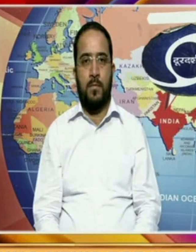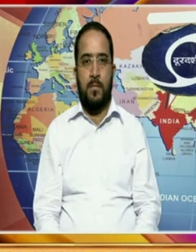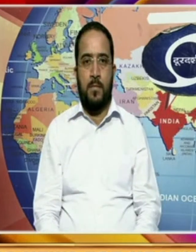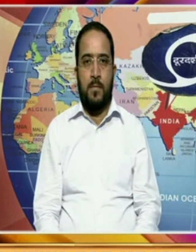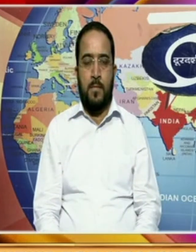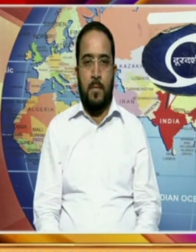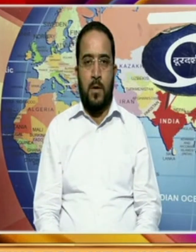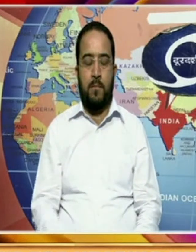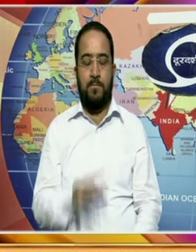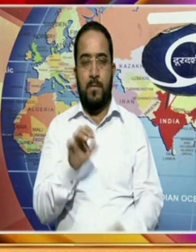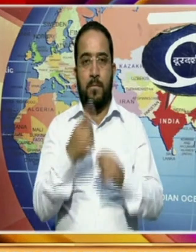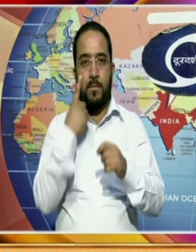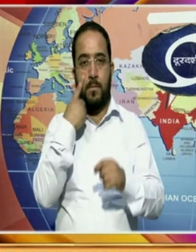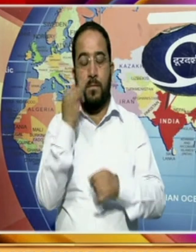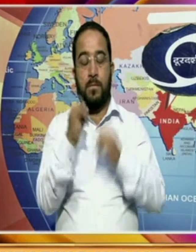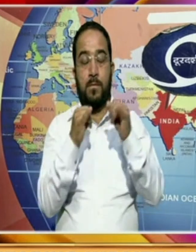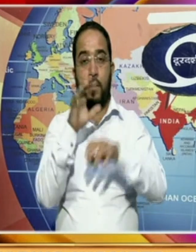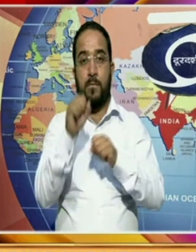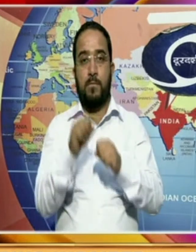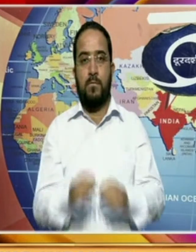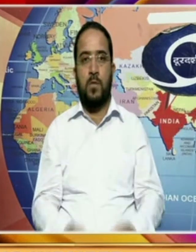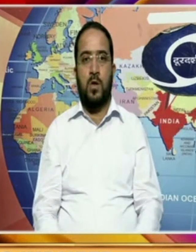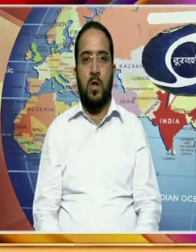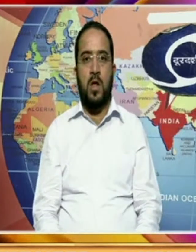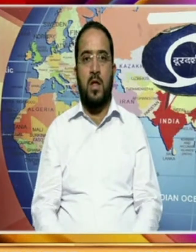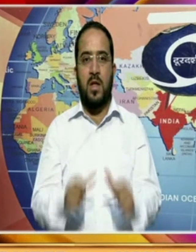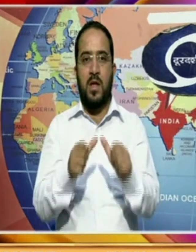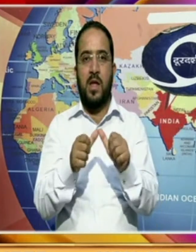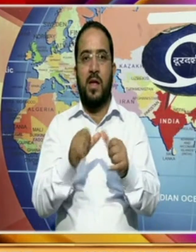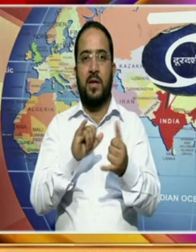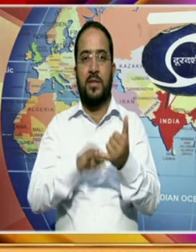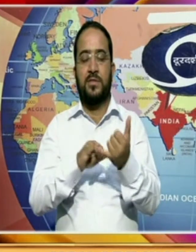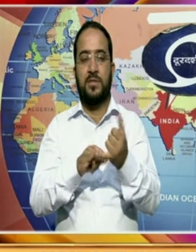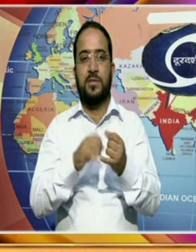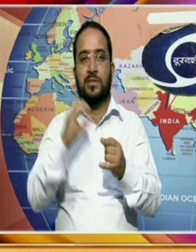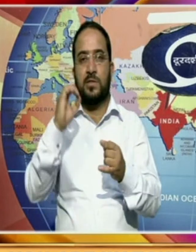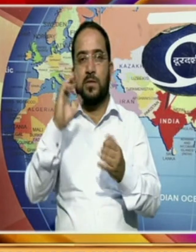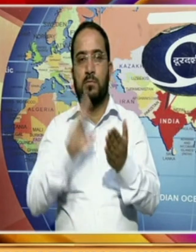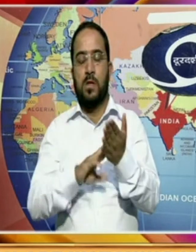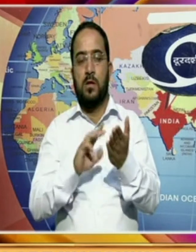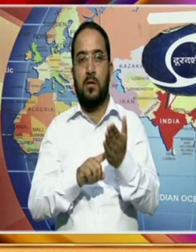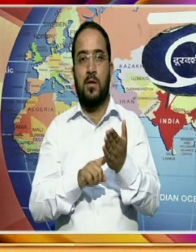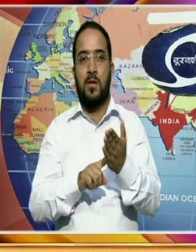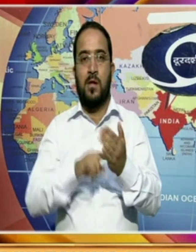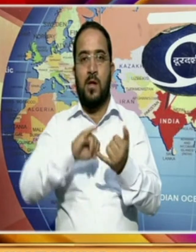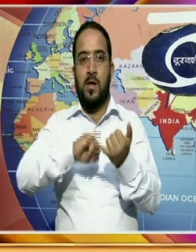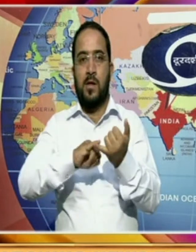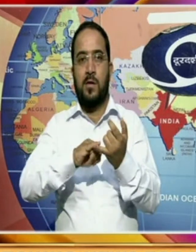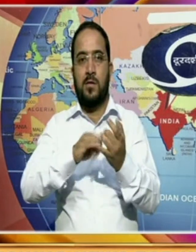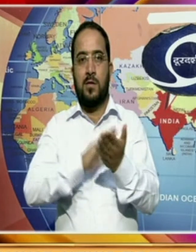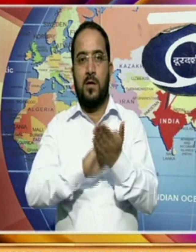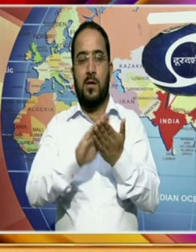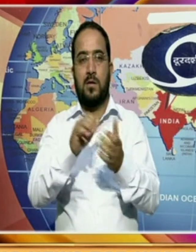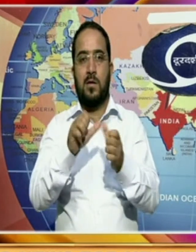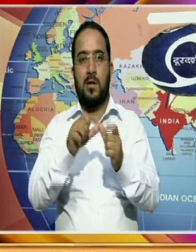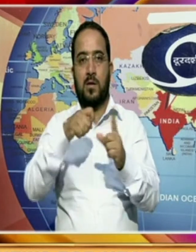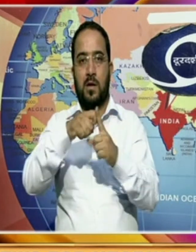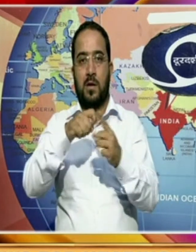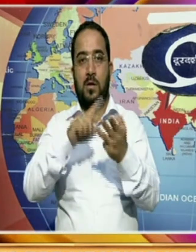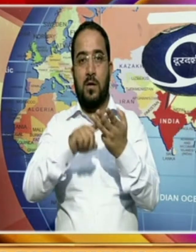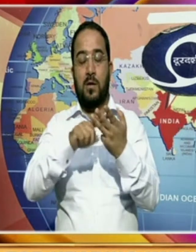इस छापामार कार्रवाई की निगरानी महकमे के एडिशनल कमिश्नर शकील मकबूल कर रहे थे।